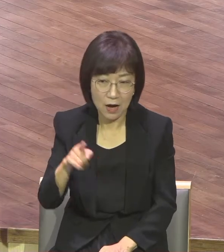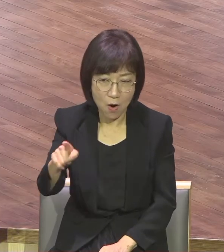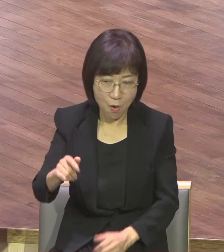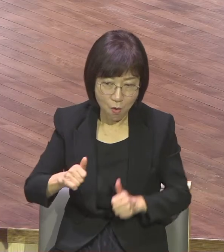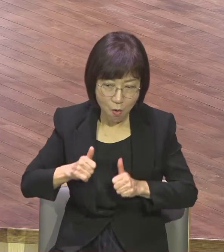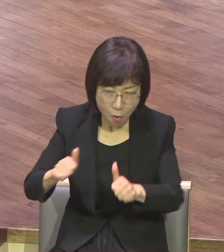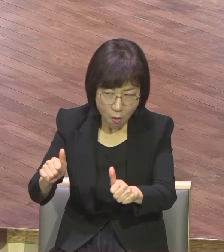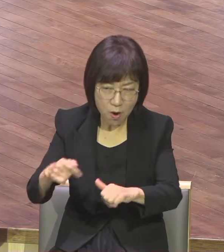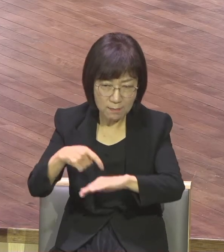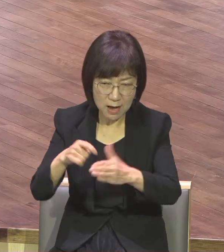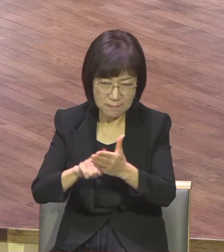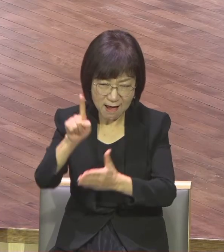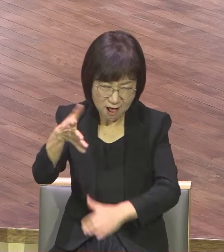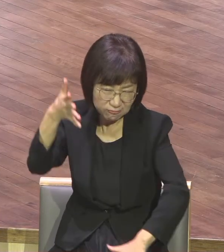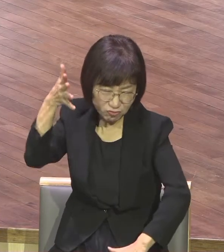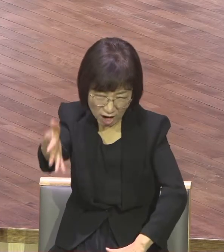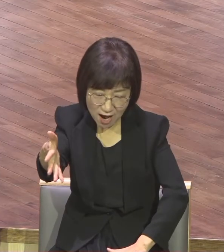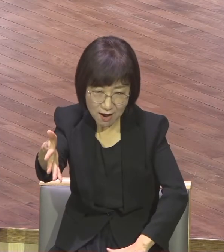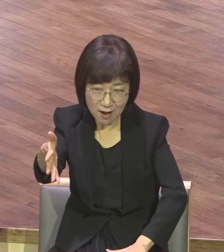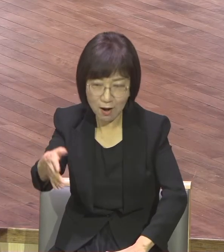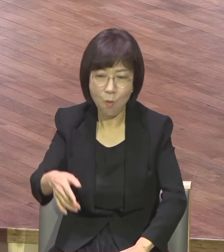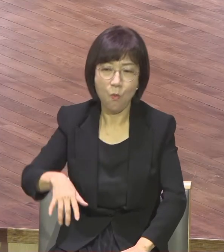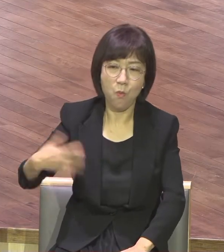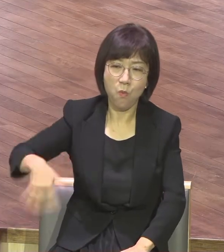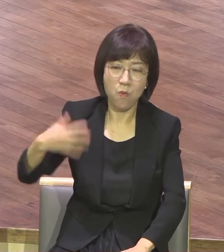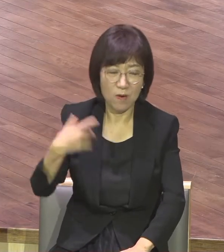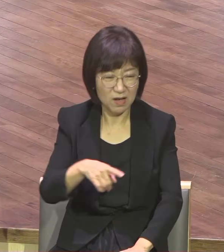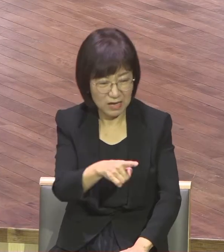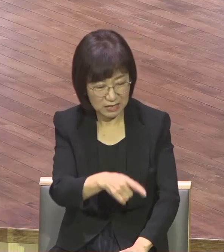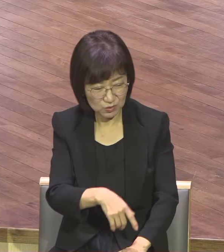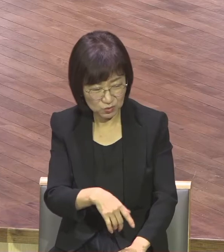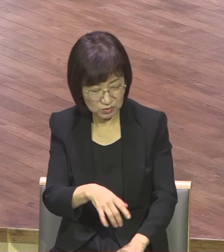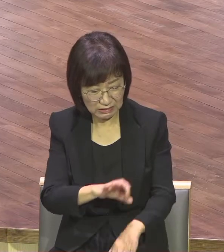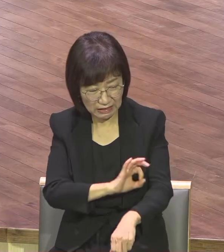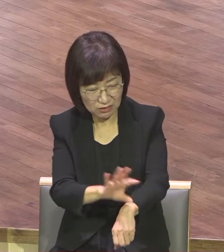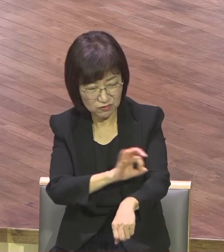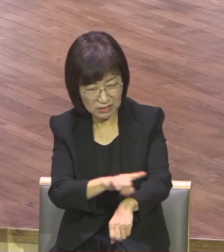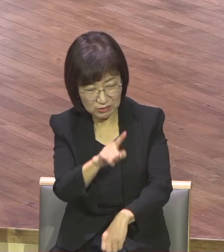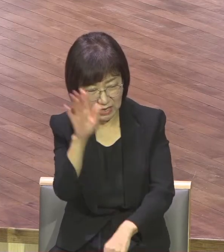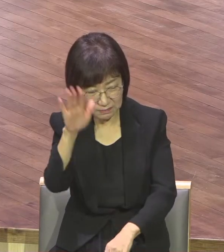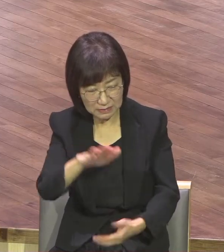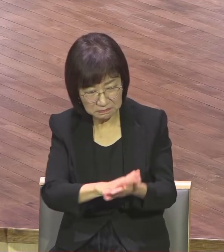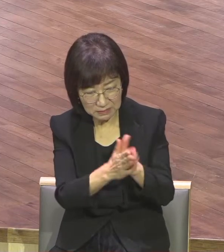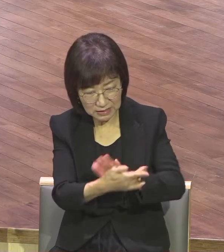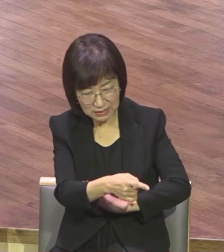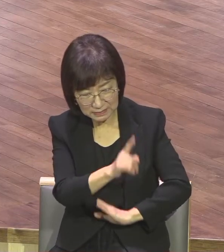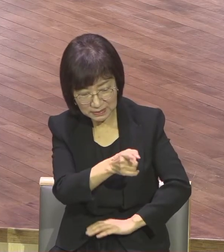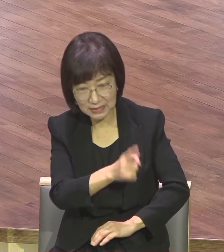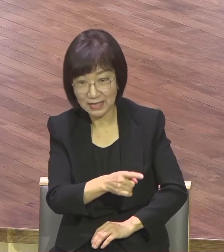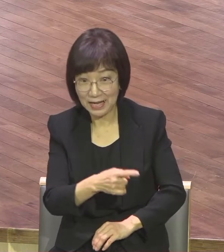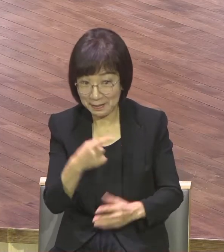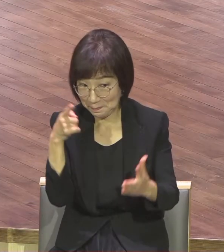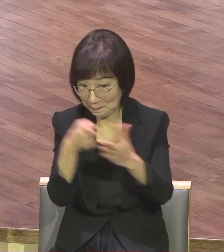전심을 하구나. 아, 이 사람은 대강하구나. 적당하게 하구나. 언제 변할지 모르겠구나.